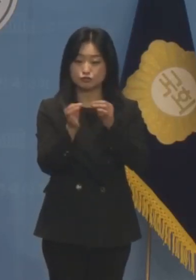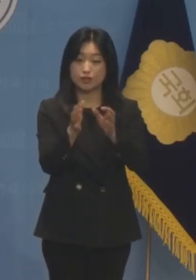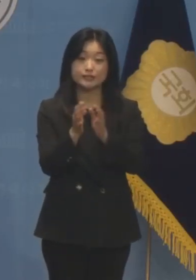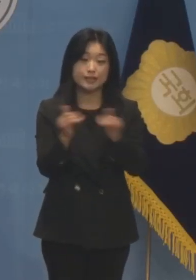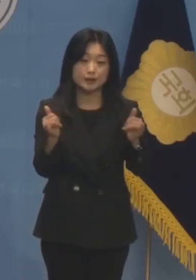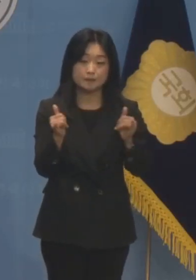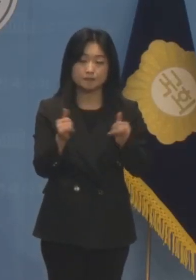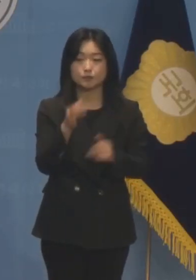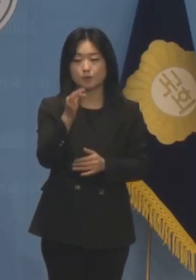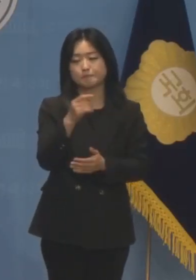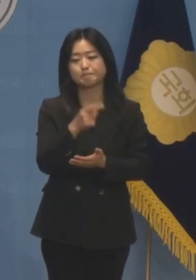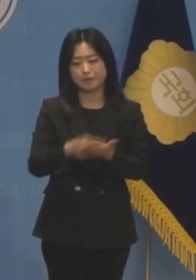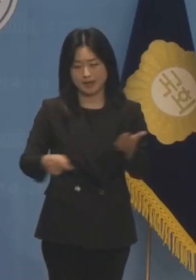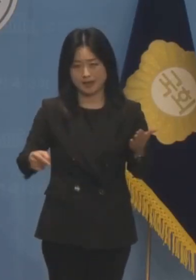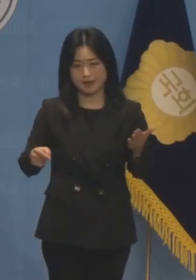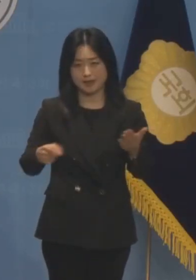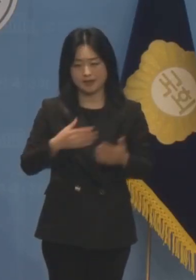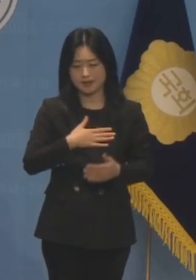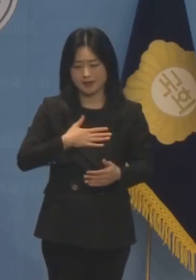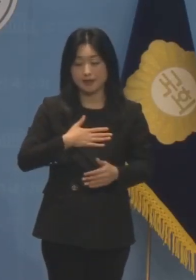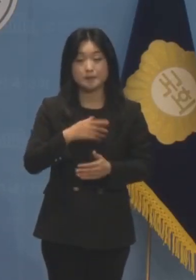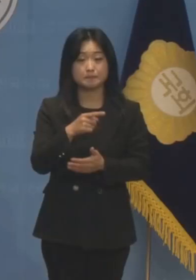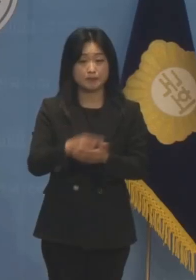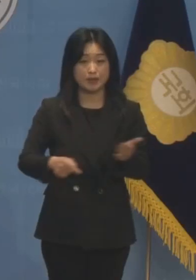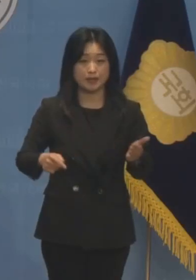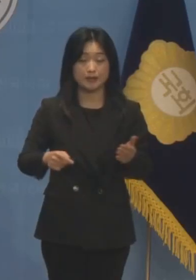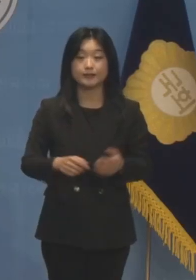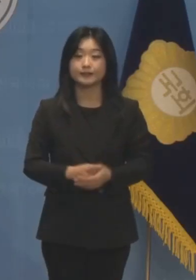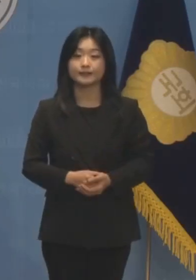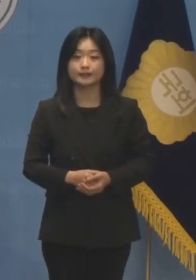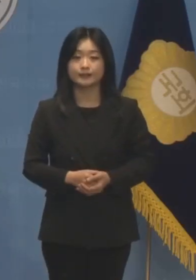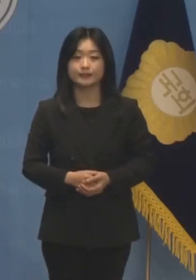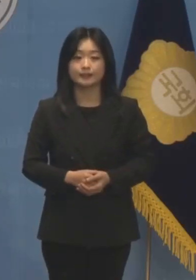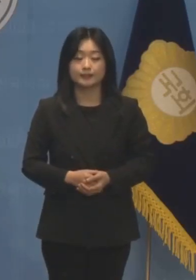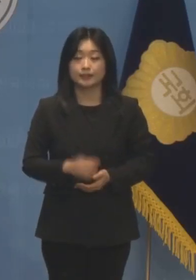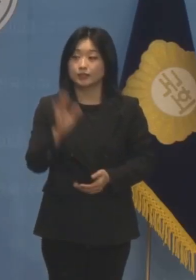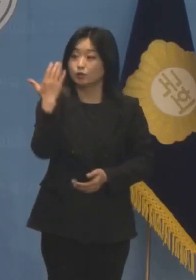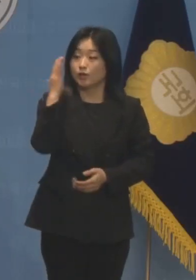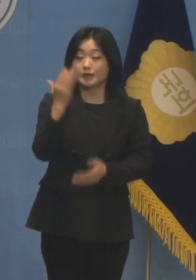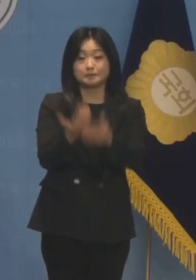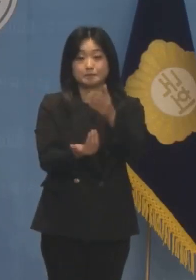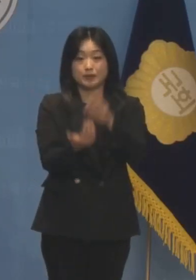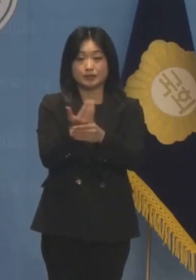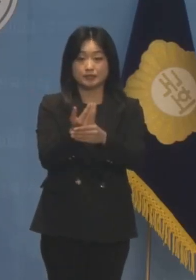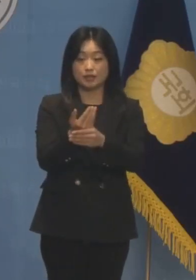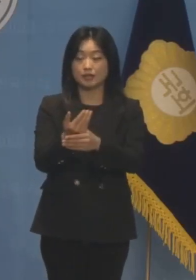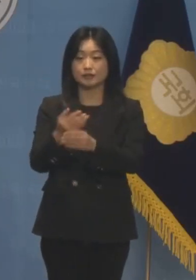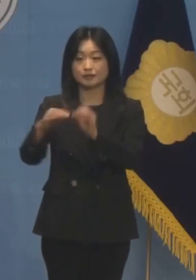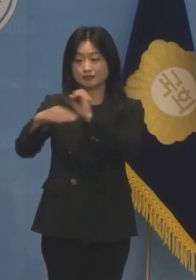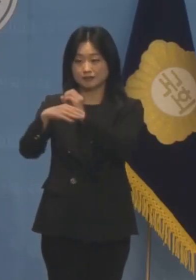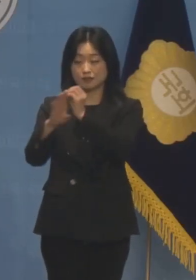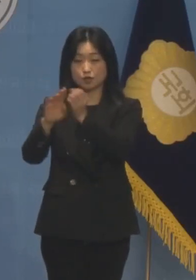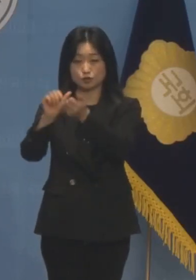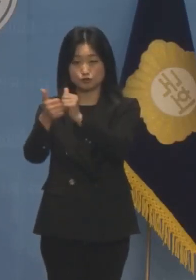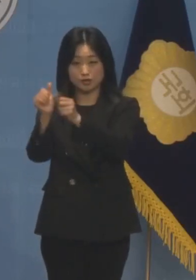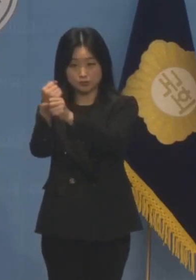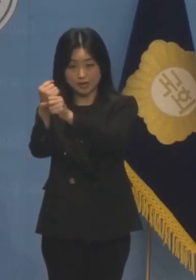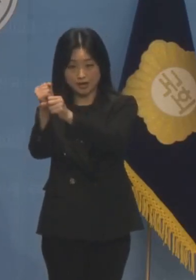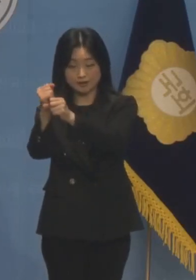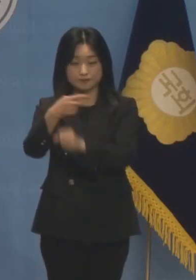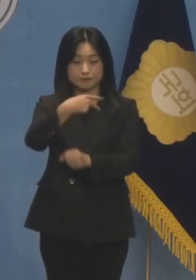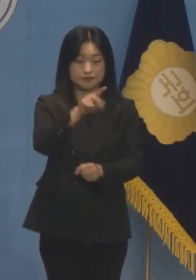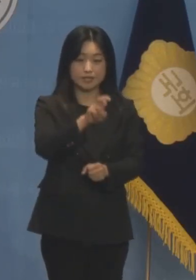투자자들에게도 금전적, 심리적 피해가 큽니다. 최근 발생한 도이치모터스나 삼부토건 사건들을